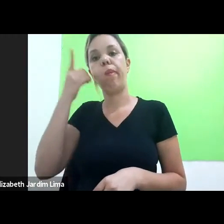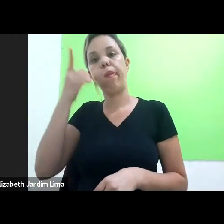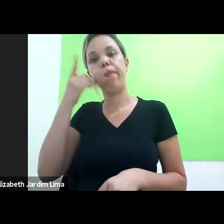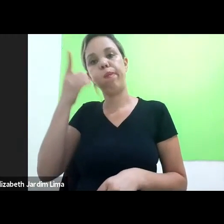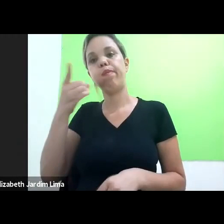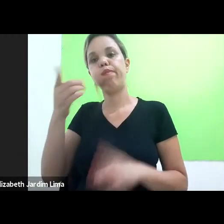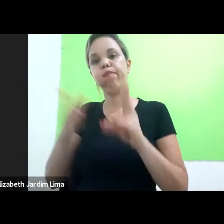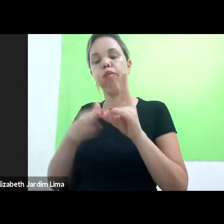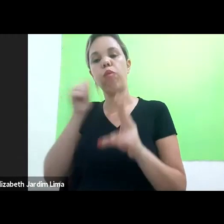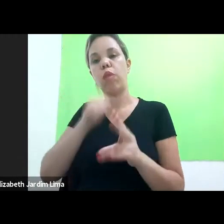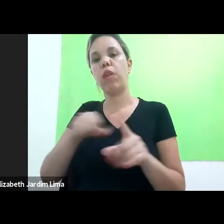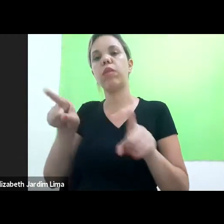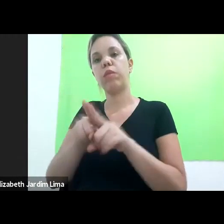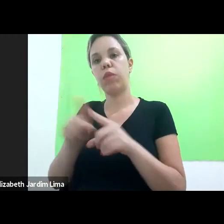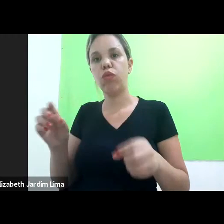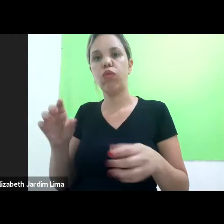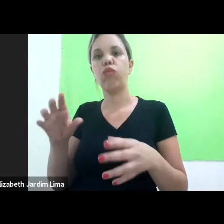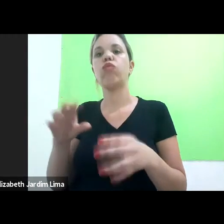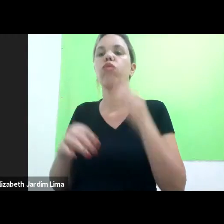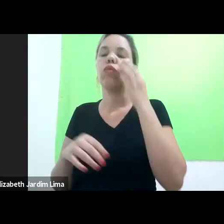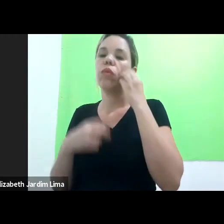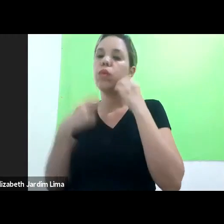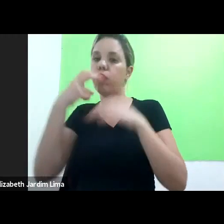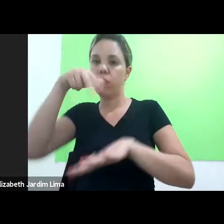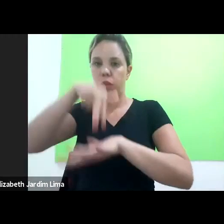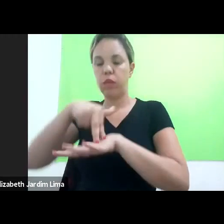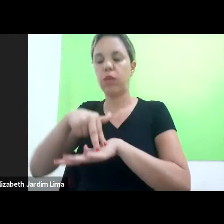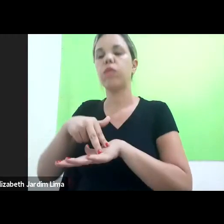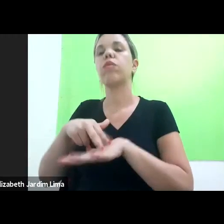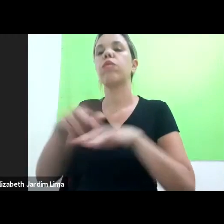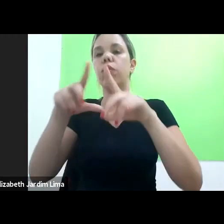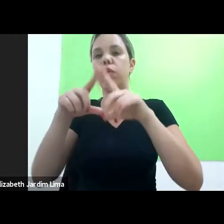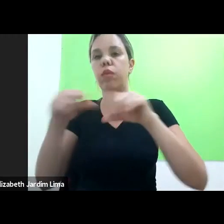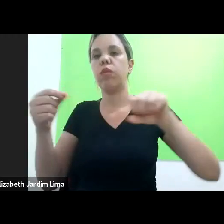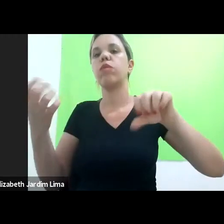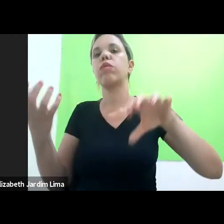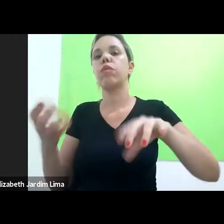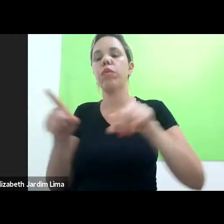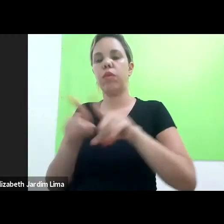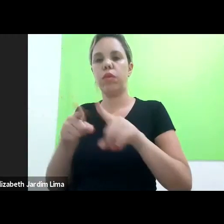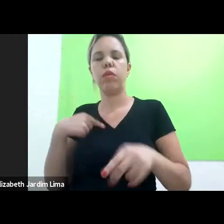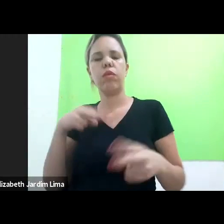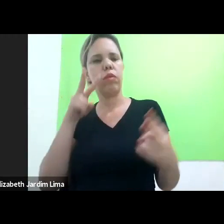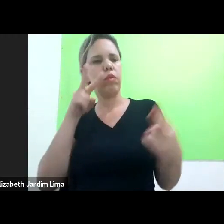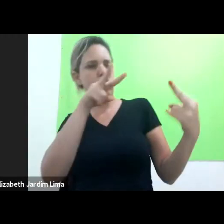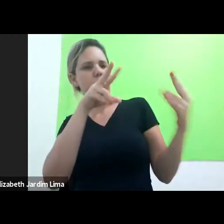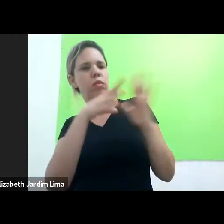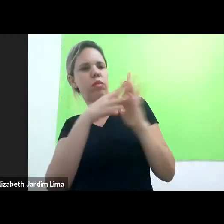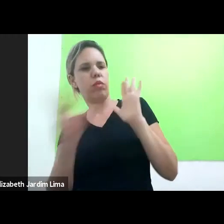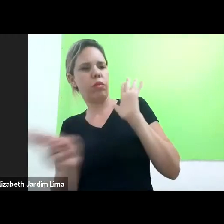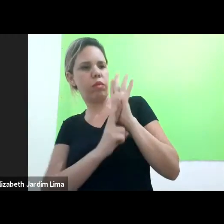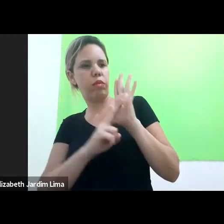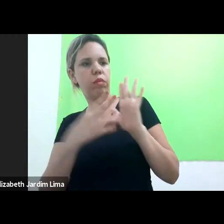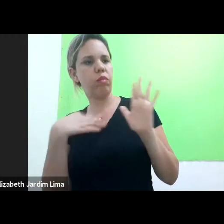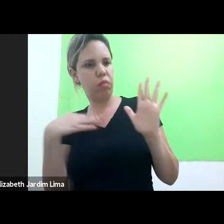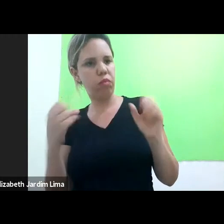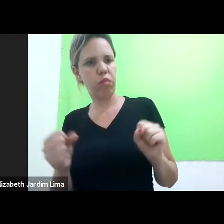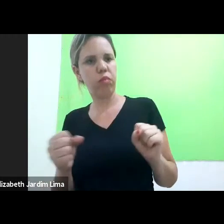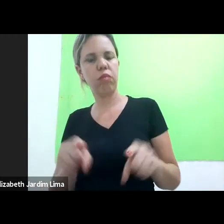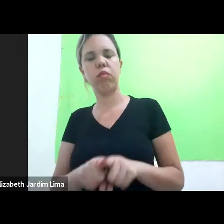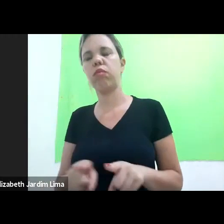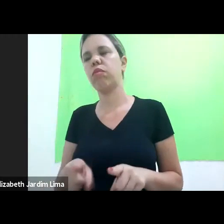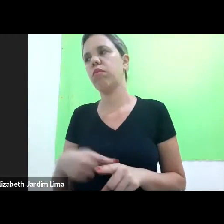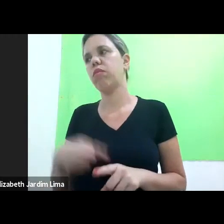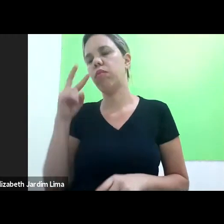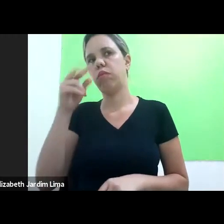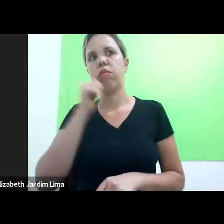fazer sustentação oral no Supremo. Então, eu enxerguei na Joênia representatividade, né? Eu vi que ela era